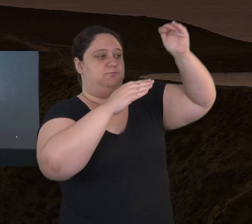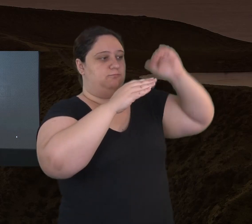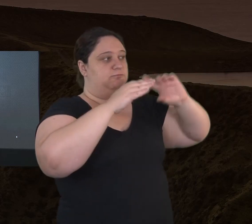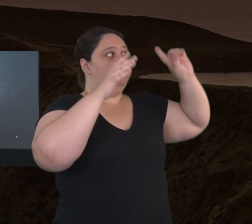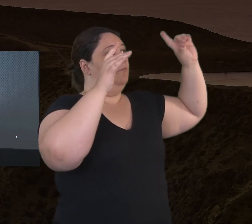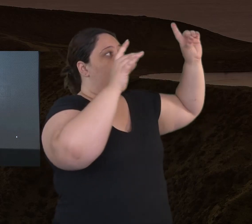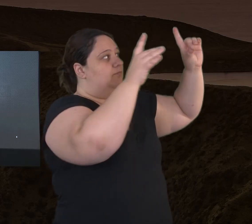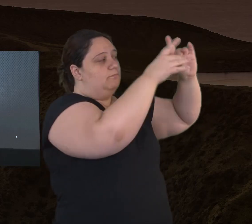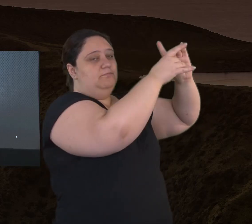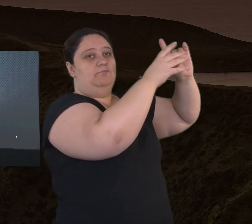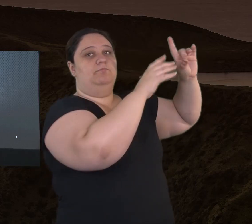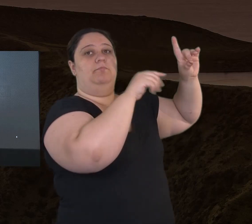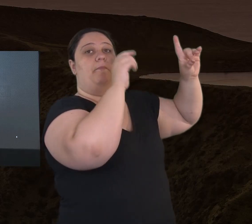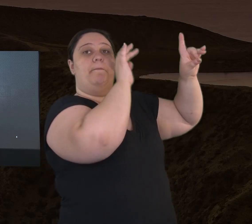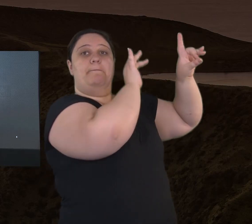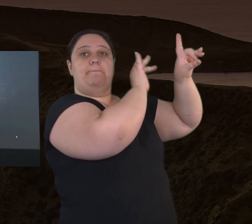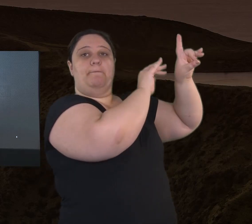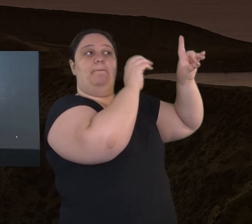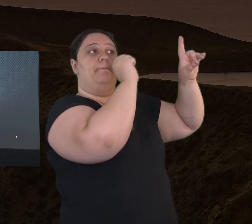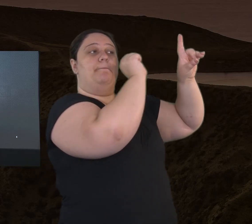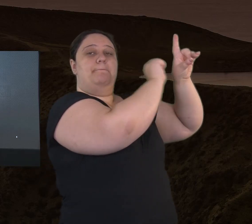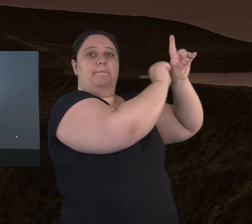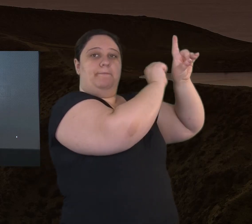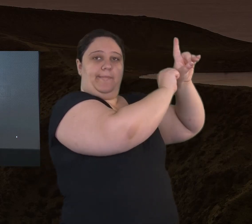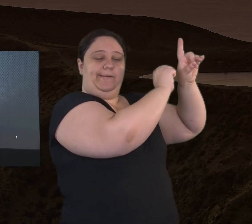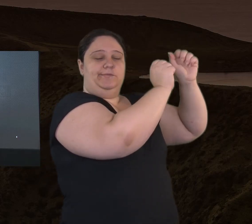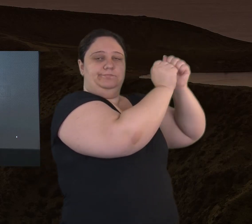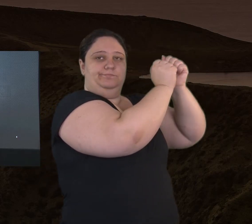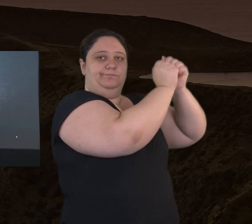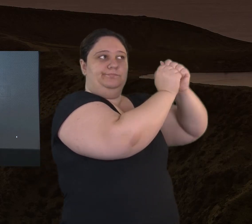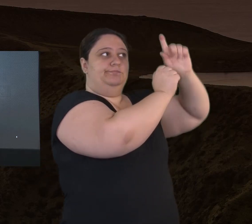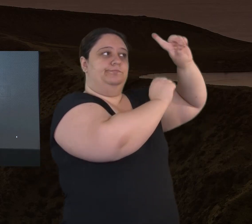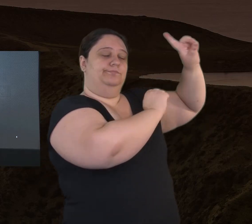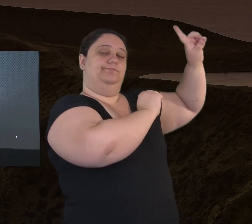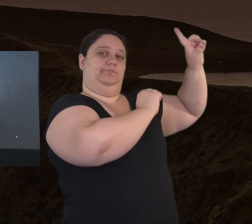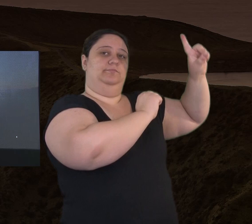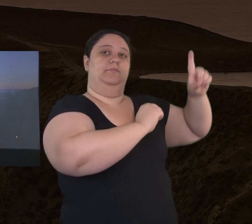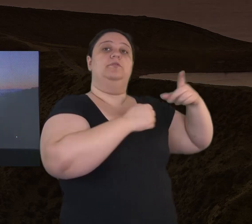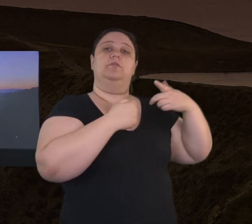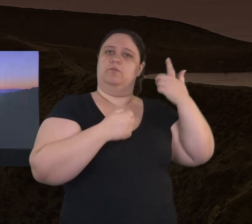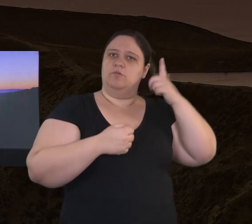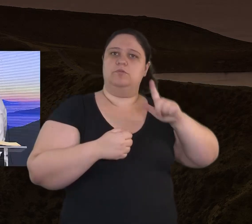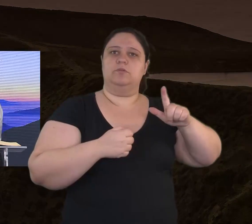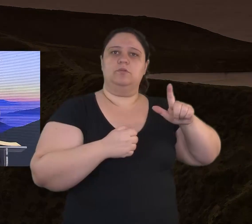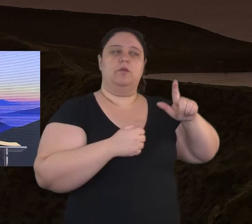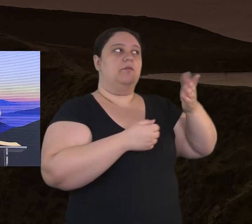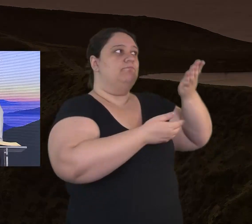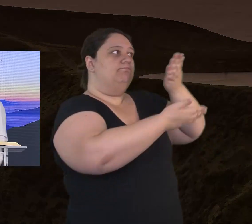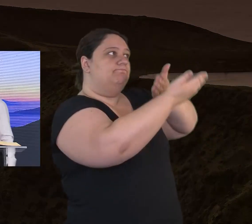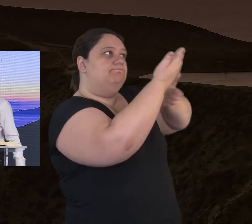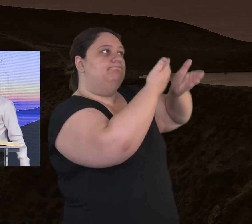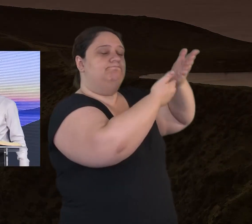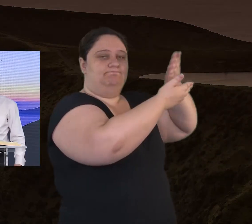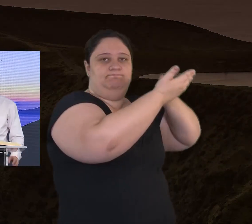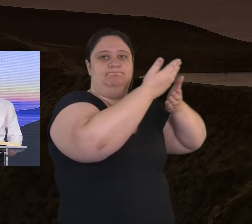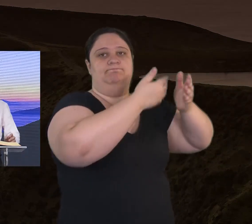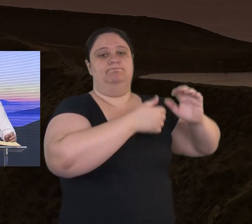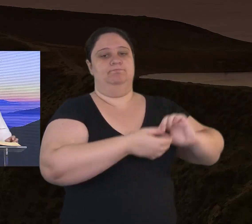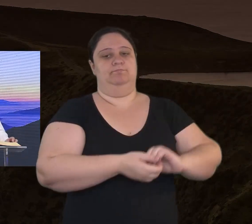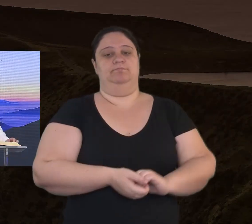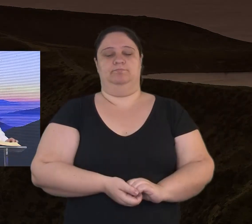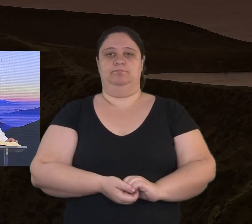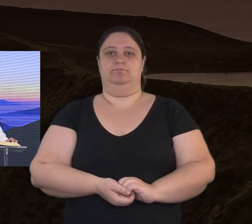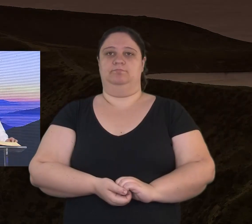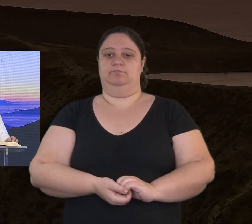Os anciãos angelicais, eles, né, têm acesso ao Deus Criador no